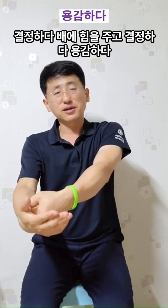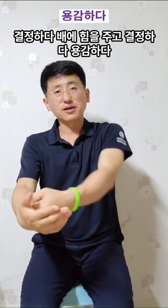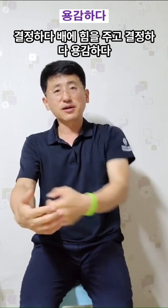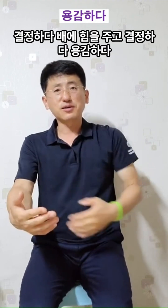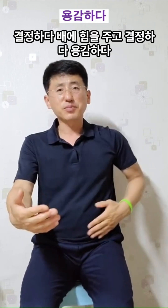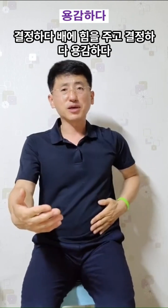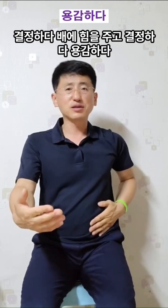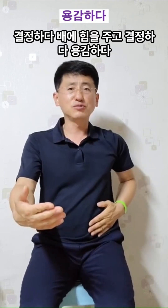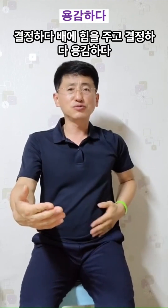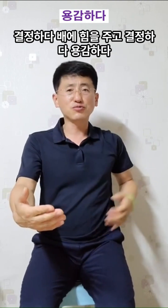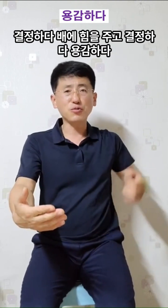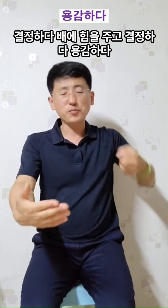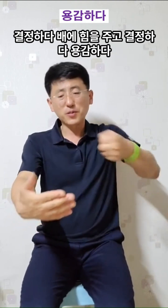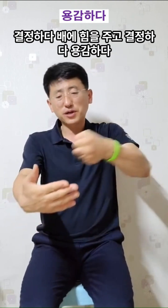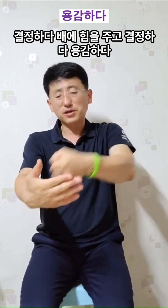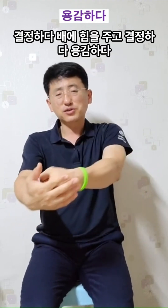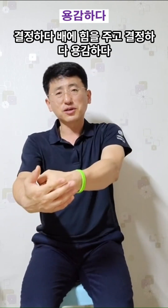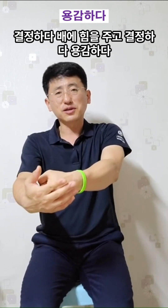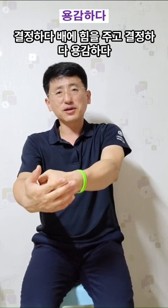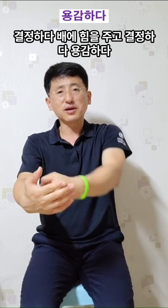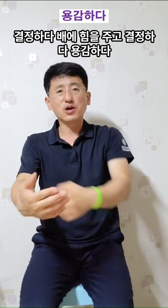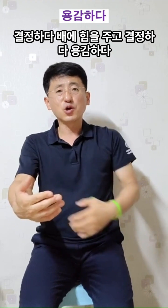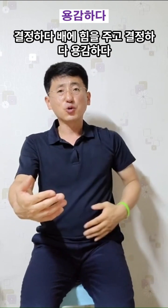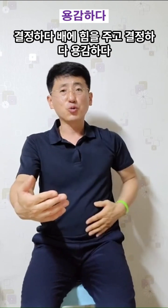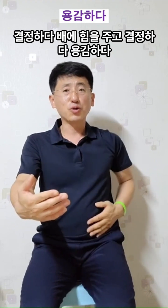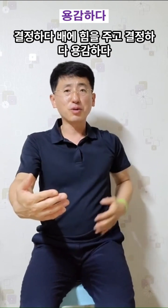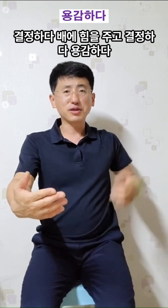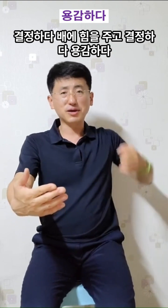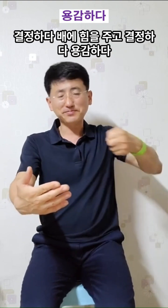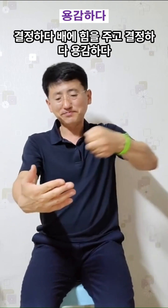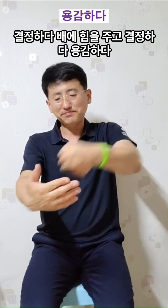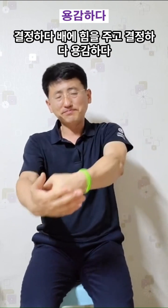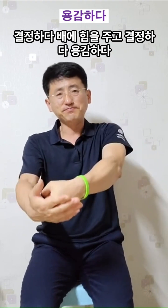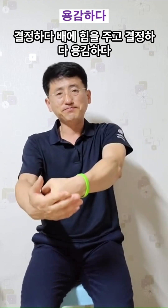결정하다. 배에 힘을 주고 결정하다. 용감하다.